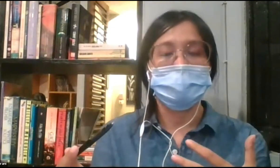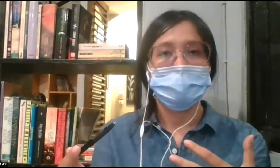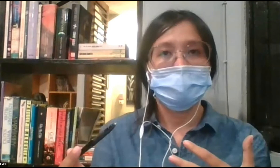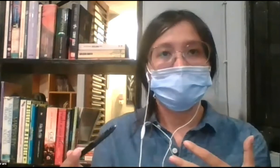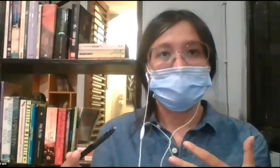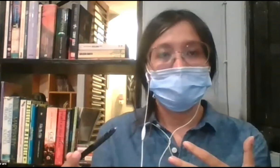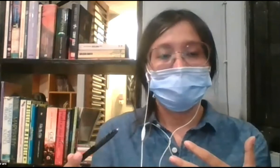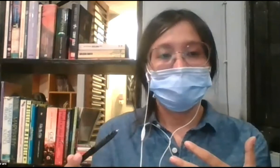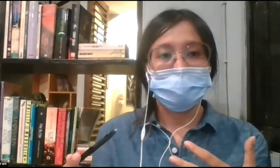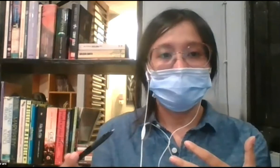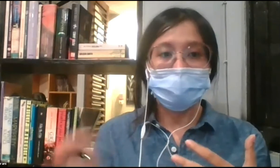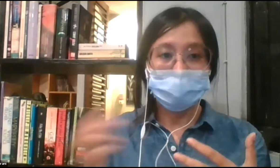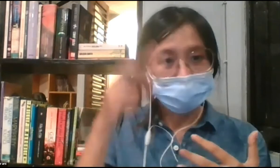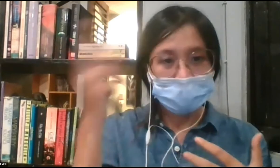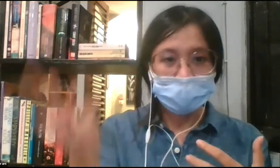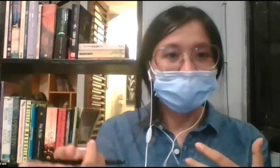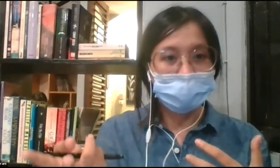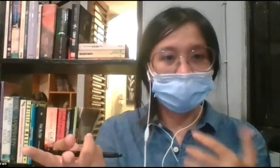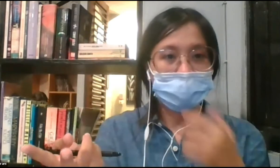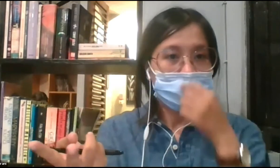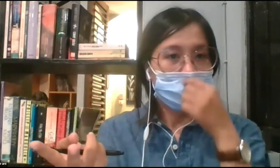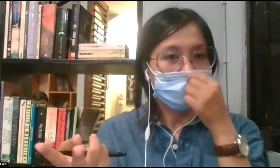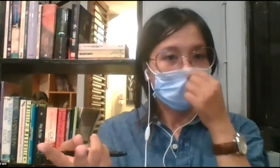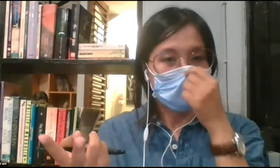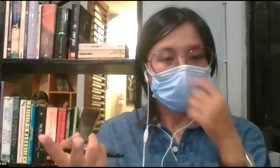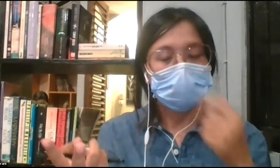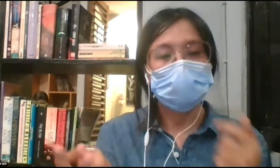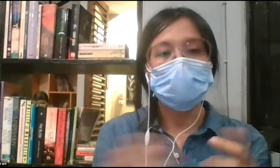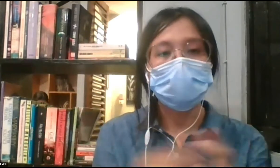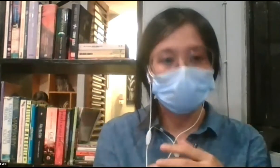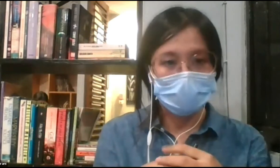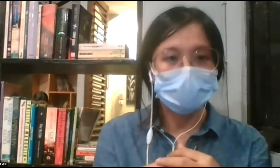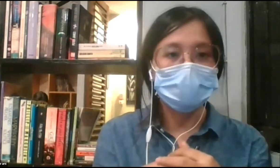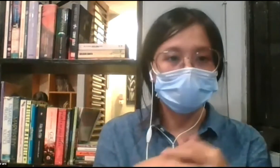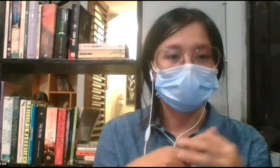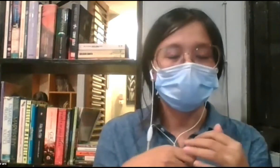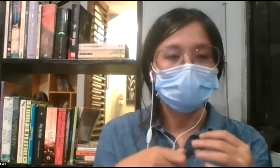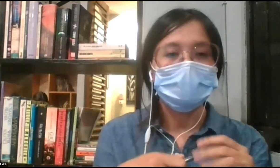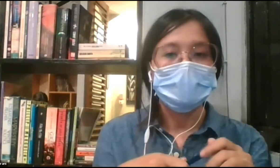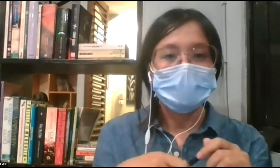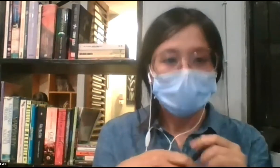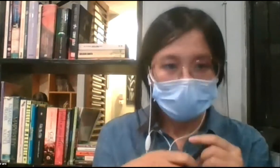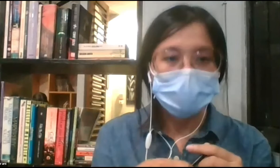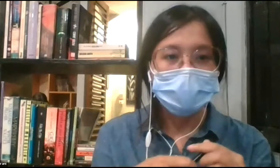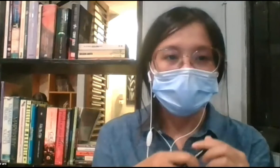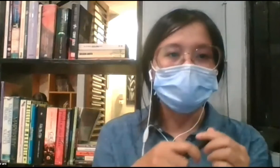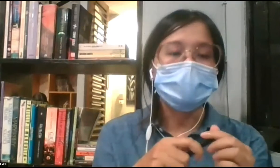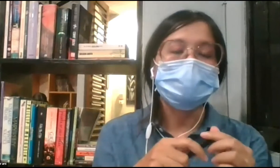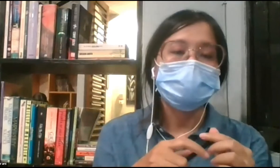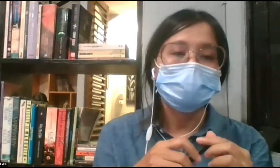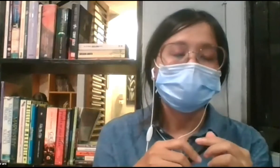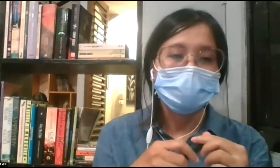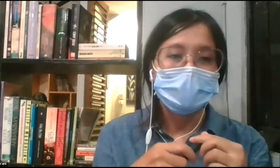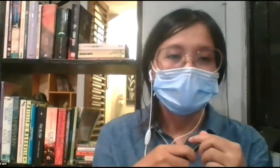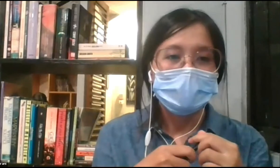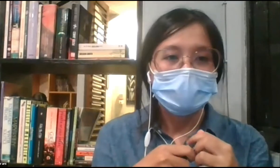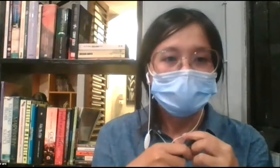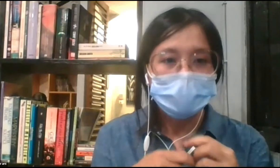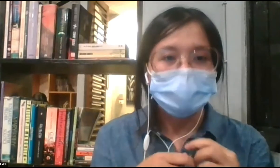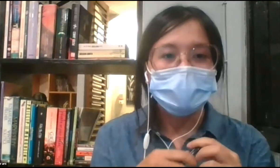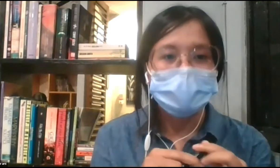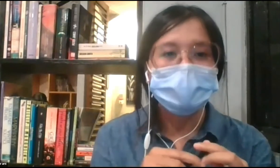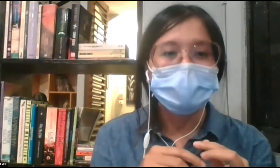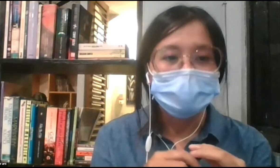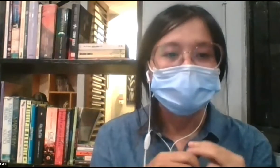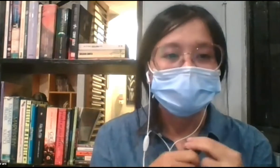mereka. Itu dua angle yang saya kira itu menarik. Gitu Mas Ajiwan.